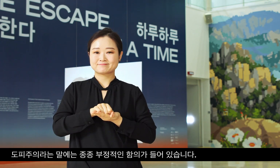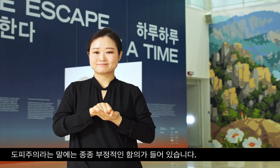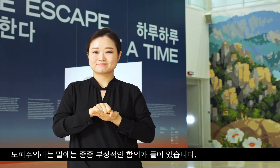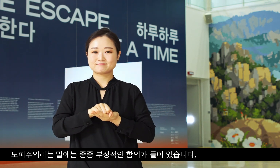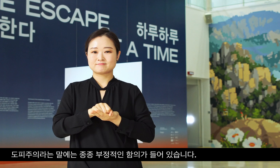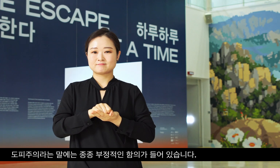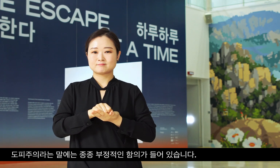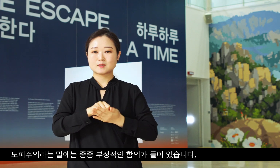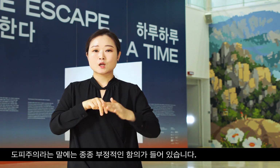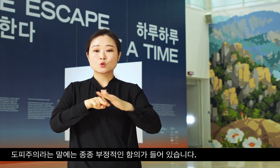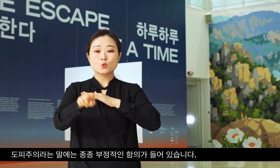도피주의라는 말에는